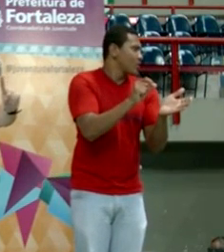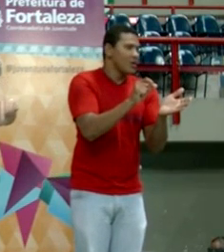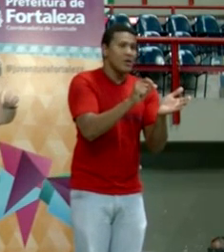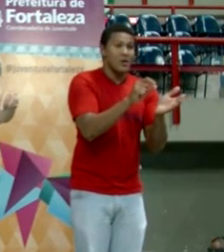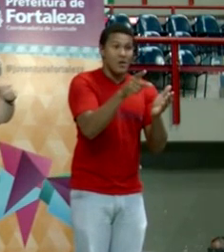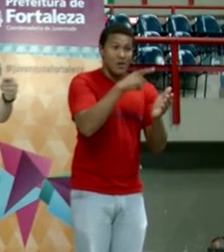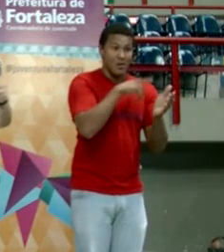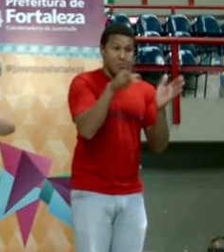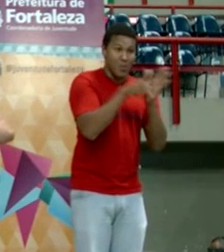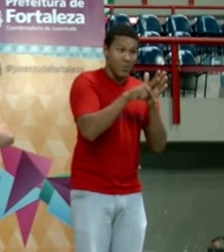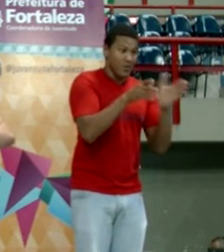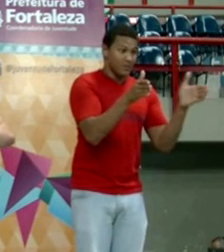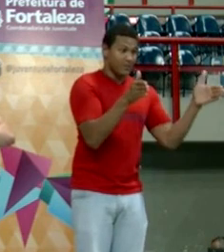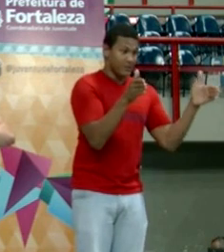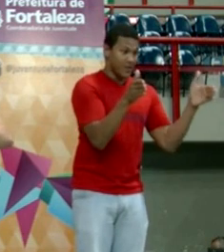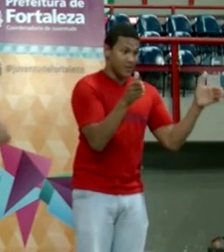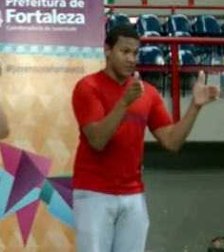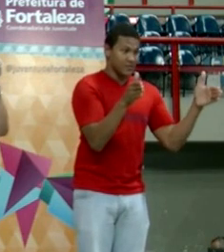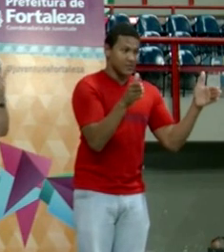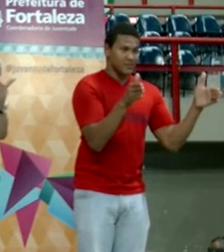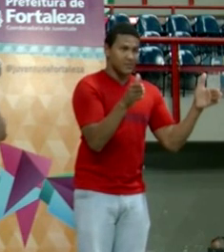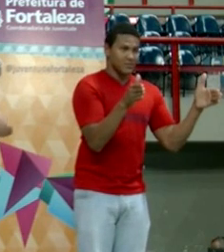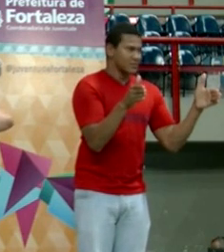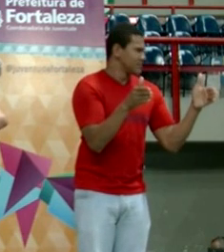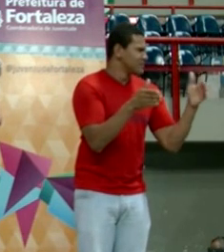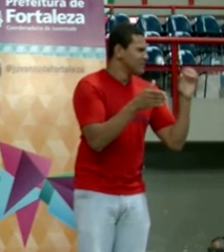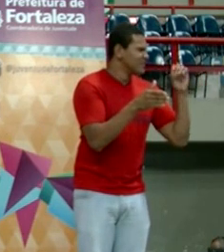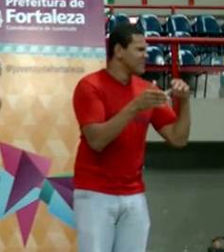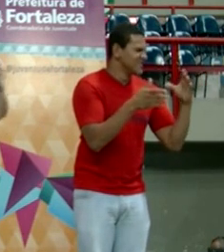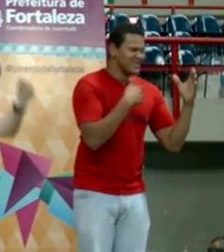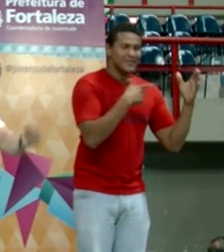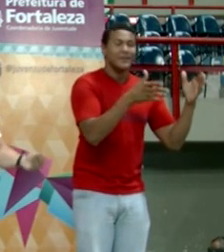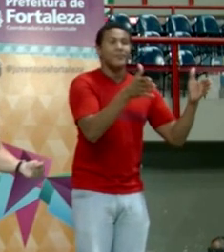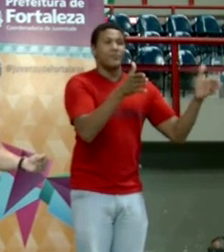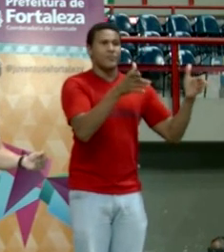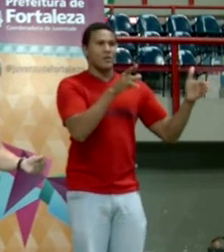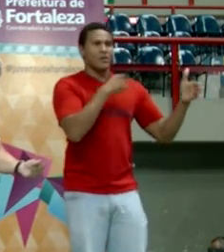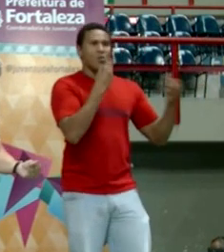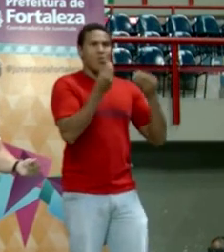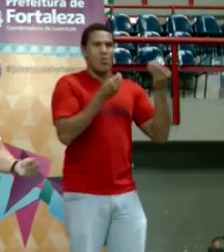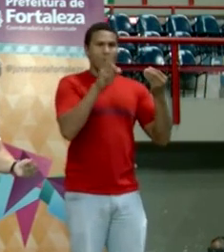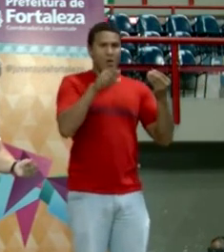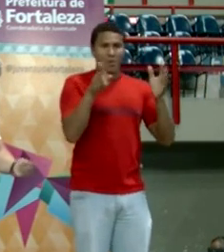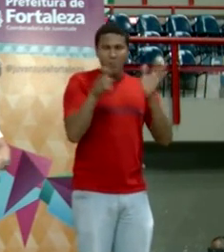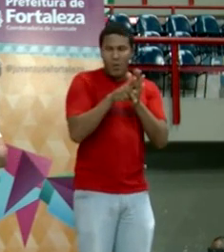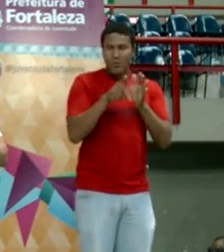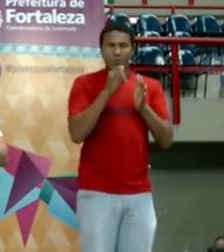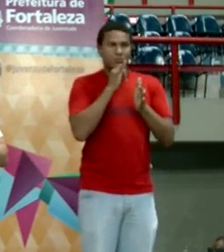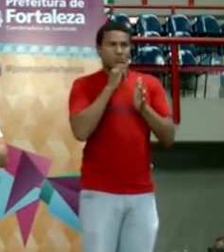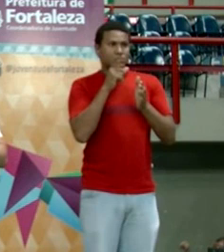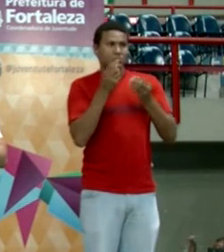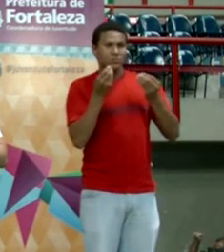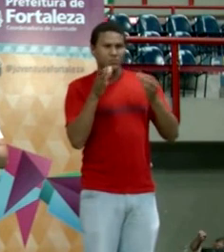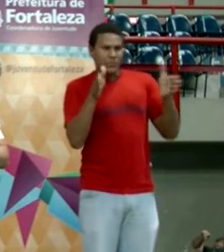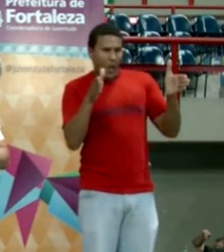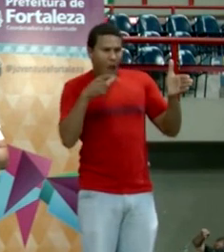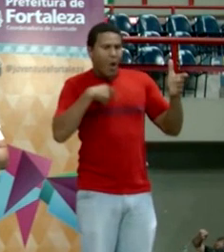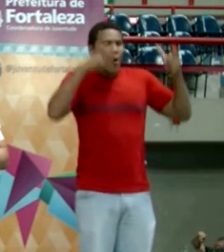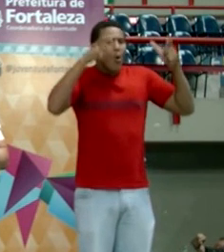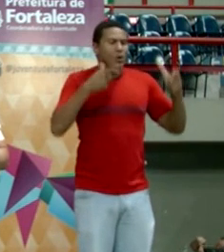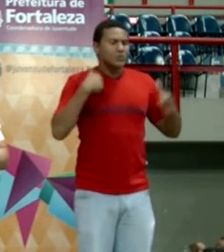data. Você tem que saber a data para responder. Mas você tem que saber a data para saber onde é que você está. No tempo e no espaço. Então a data